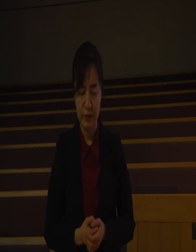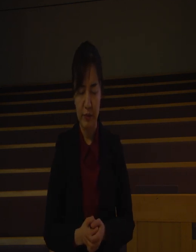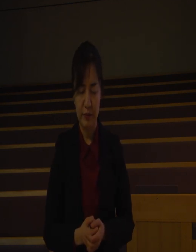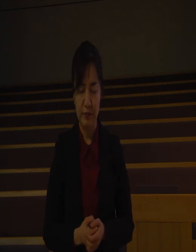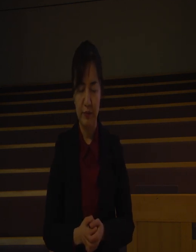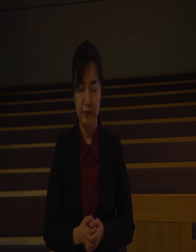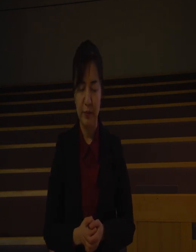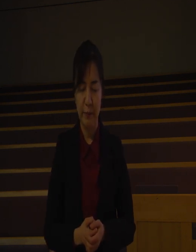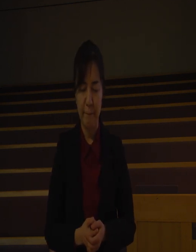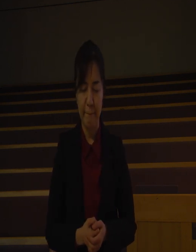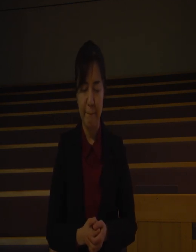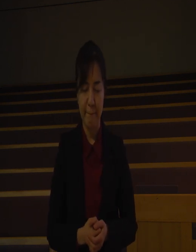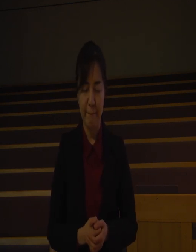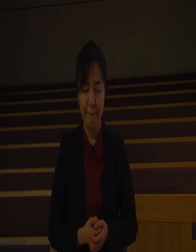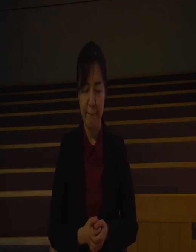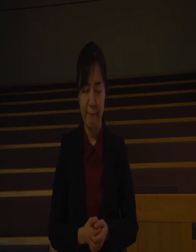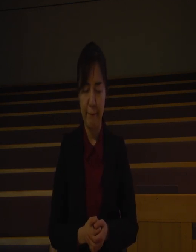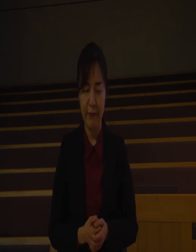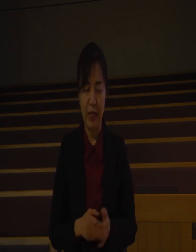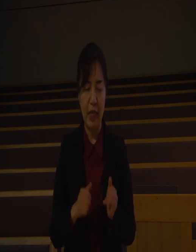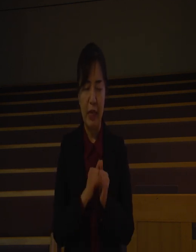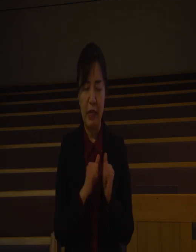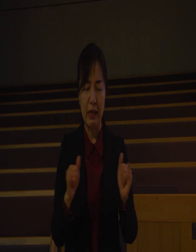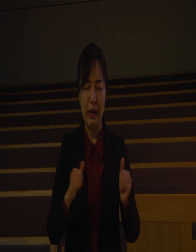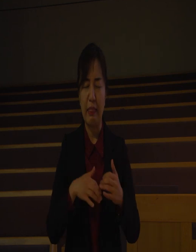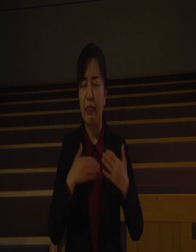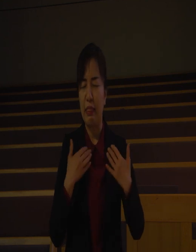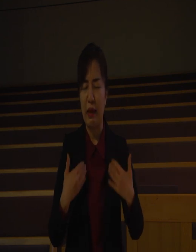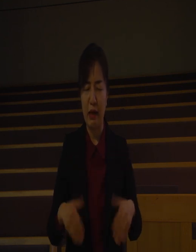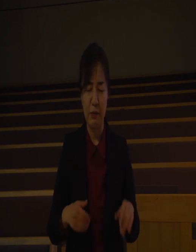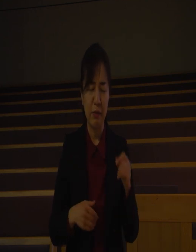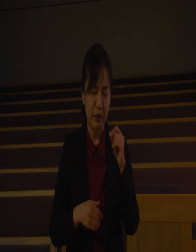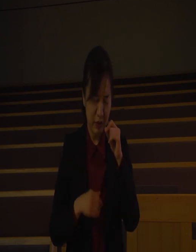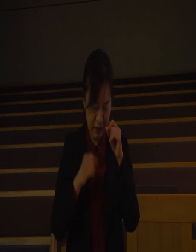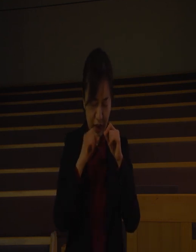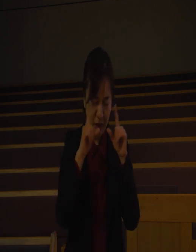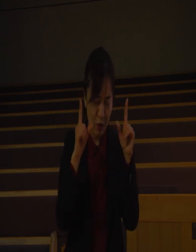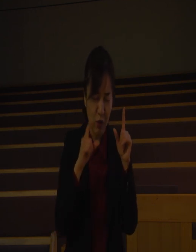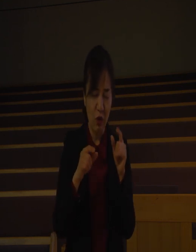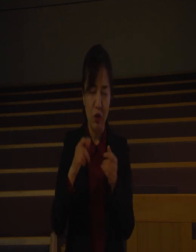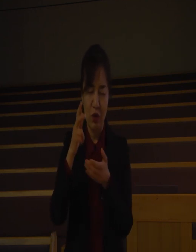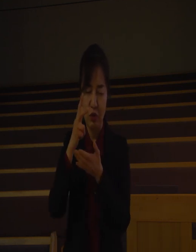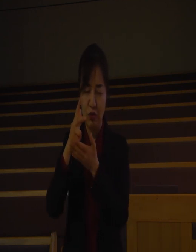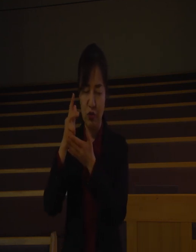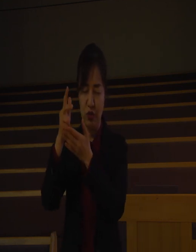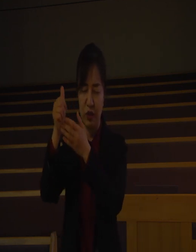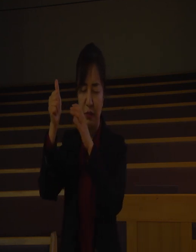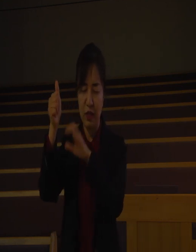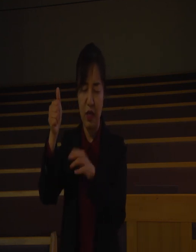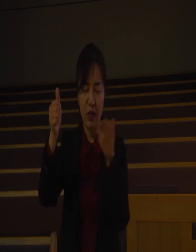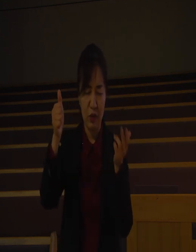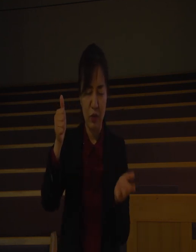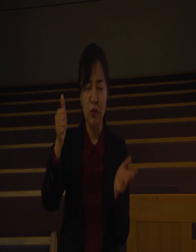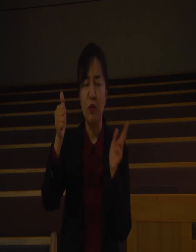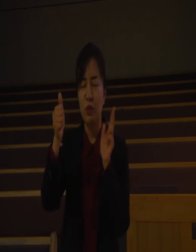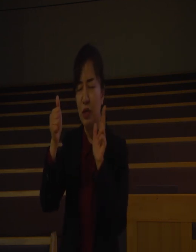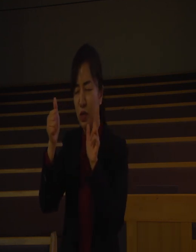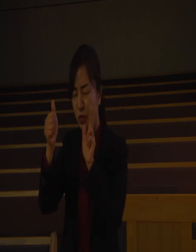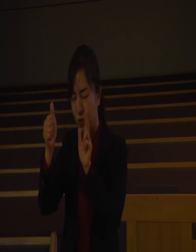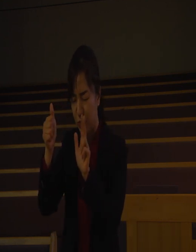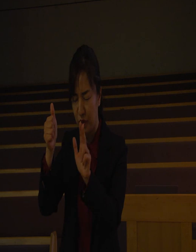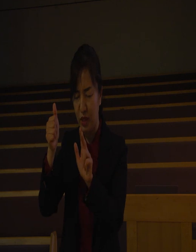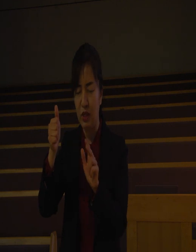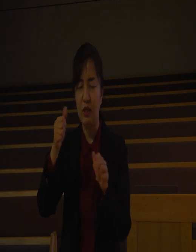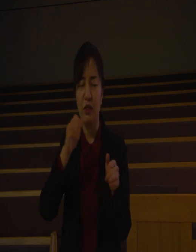인하여 인간의 유한성과 인간의 나약함을 깨닫고 주께로 돌아오는 그와 같은 절대적인